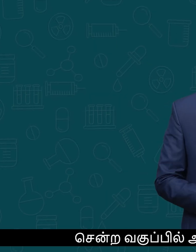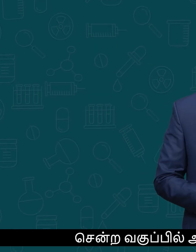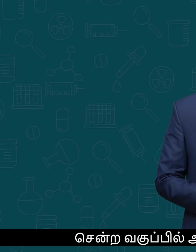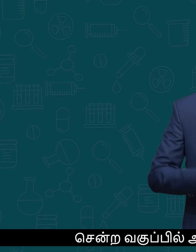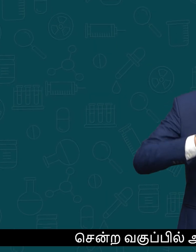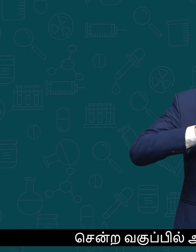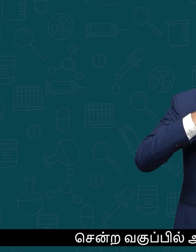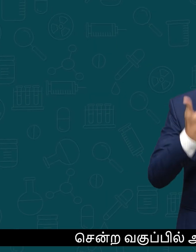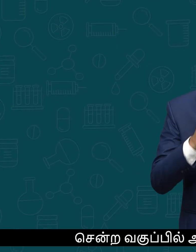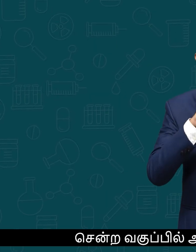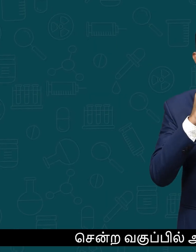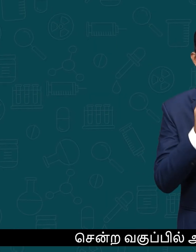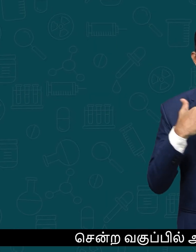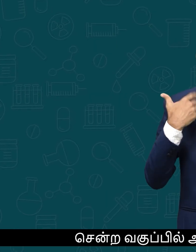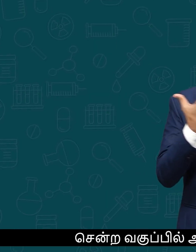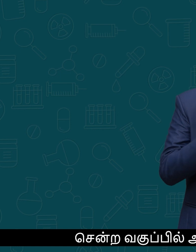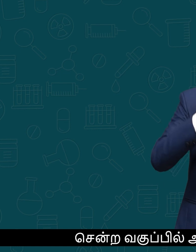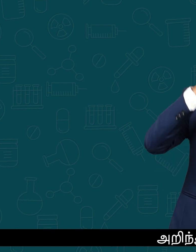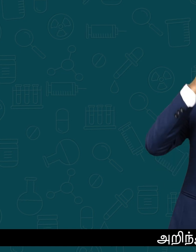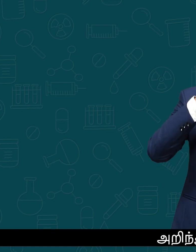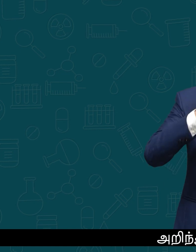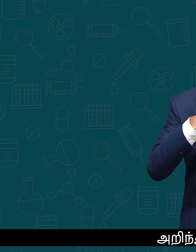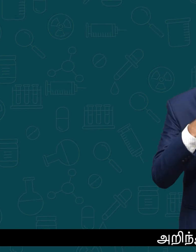சென்ற வகுப்பில் தனிம அட்டவணை பற்றி அறிந்து கொண்டோம்.